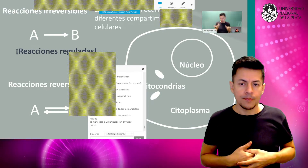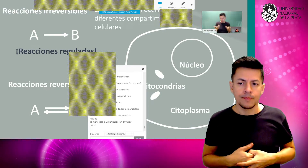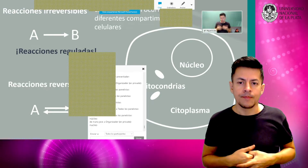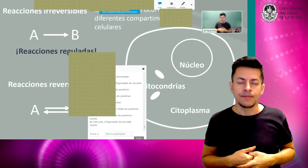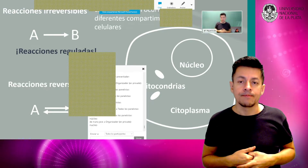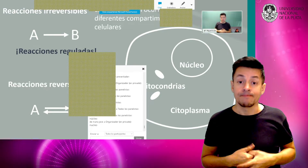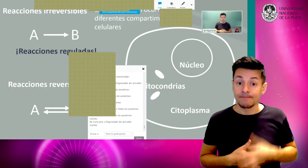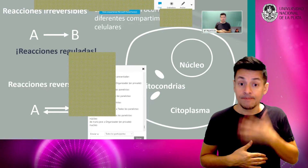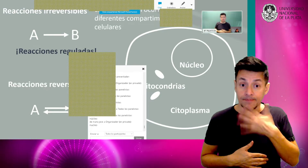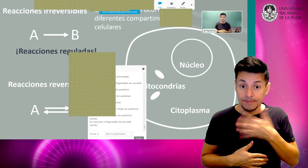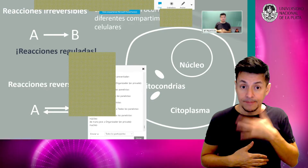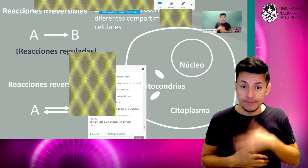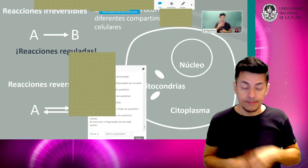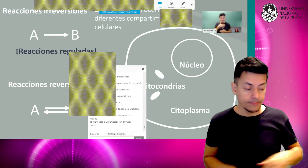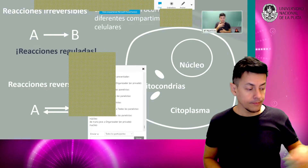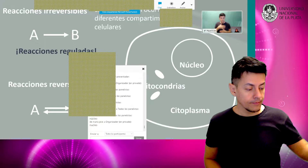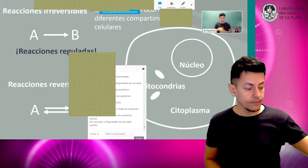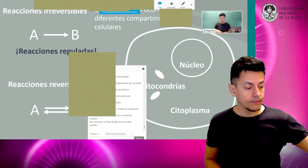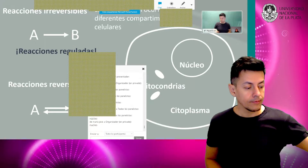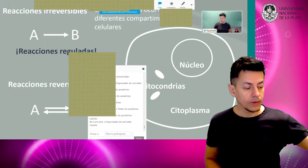¿Se dan cuenta?